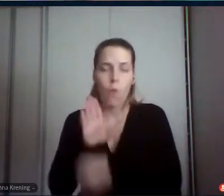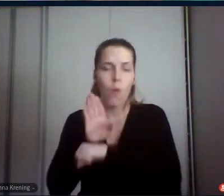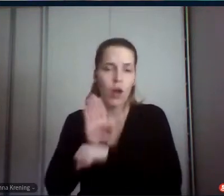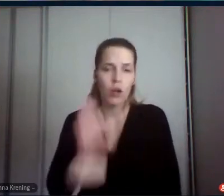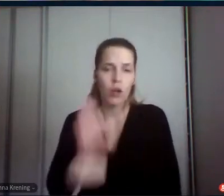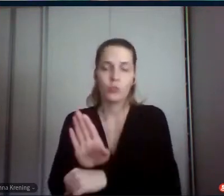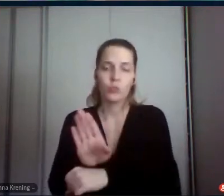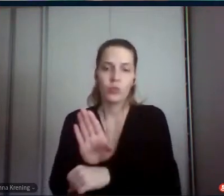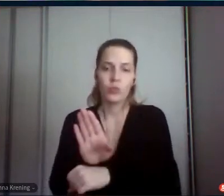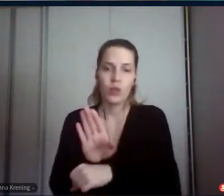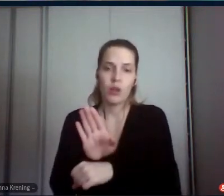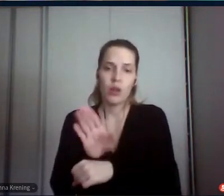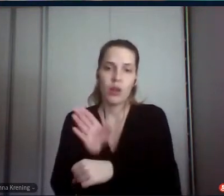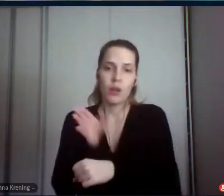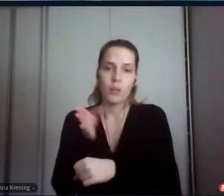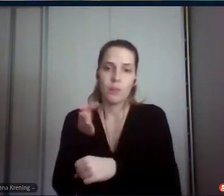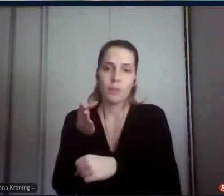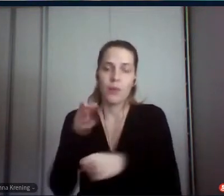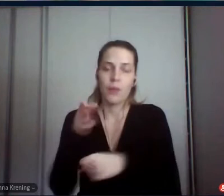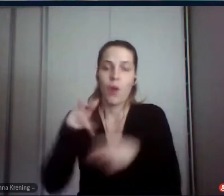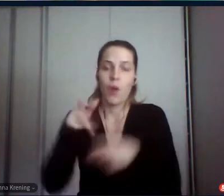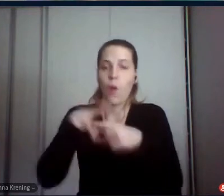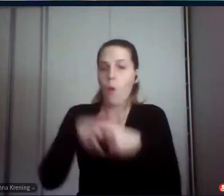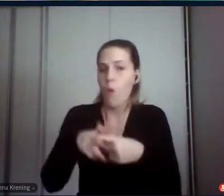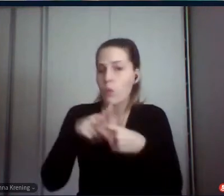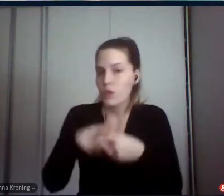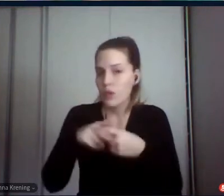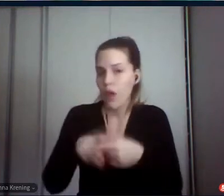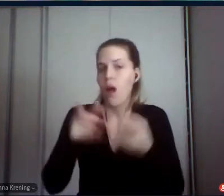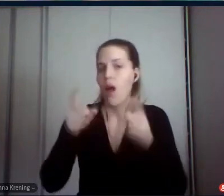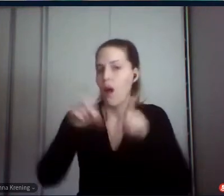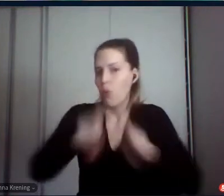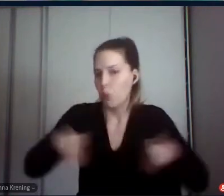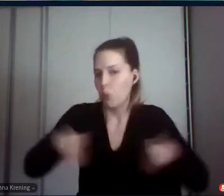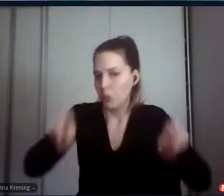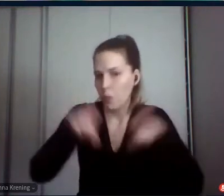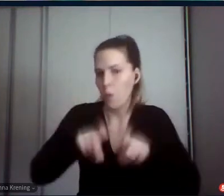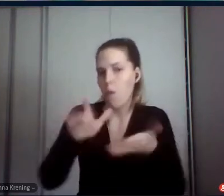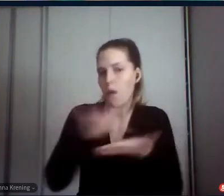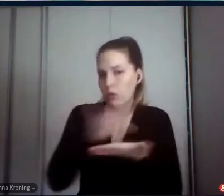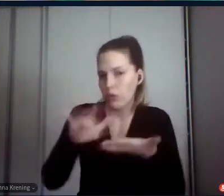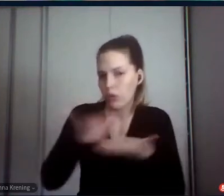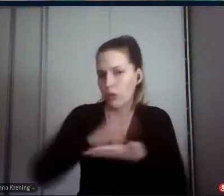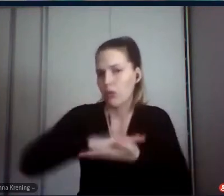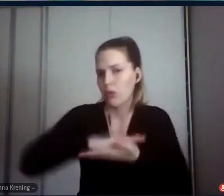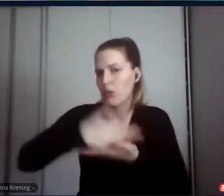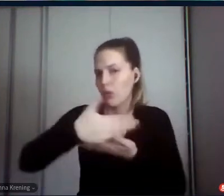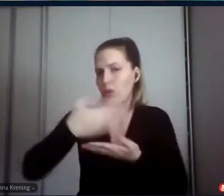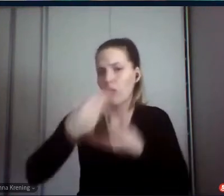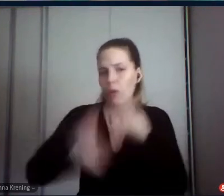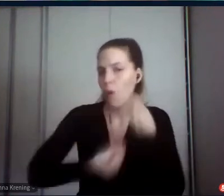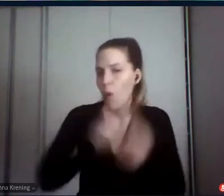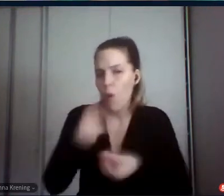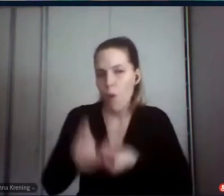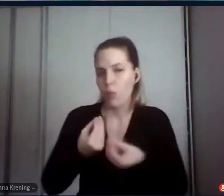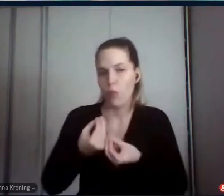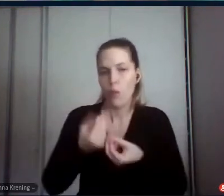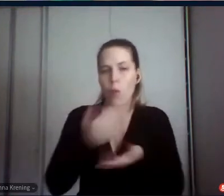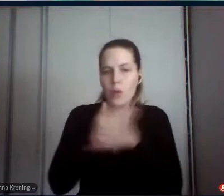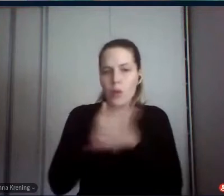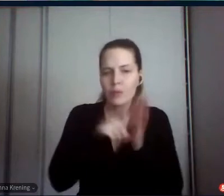utilizar para consertar equipamentos, enfim, a gente está vendo de todas as possibilidades quais são as que